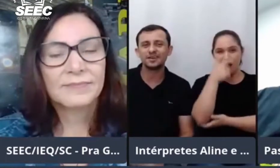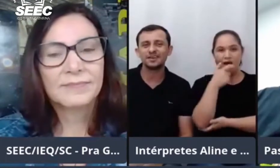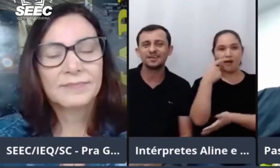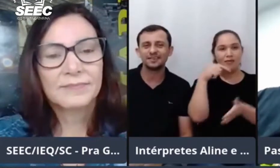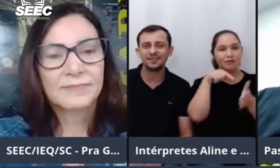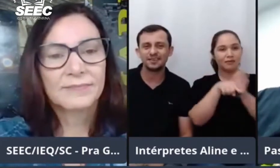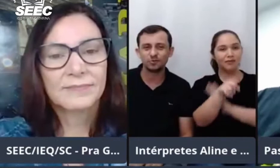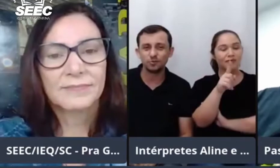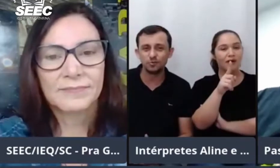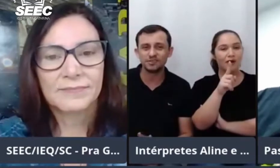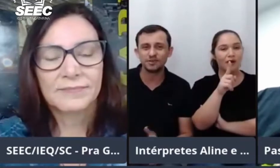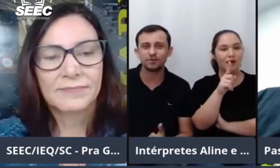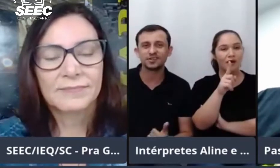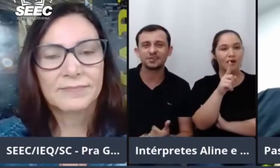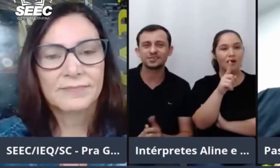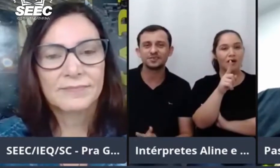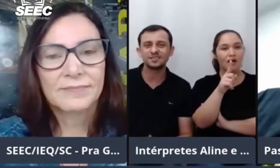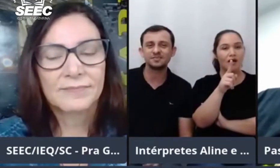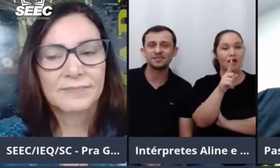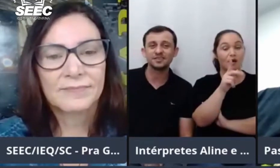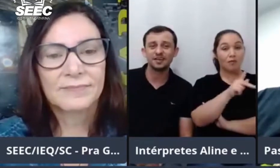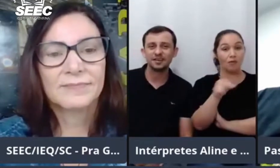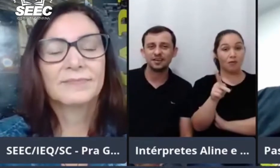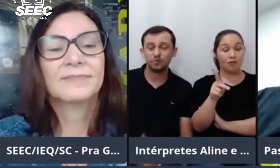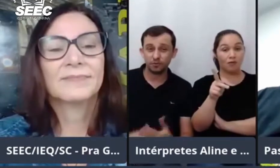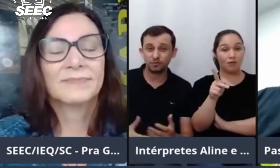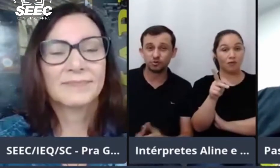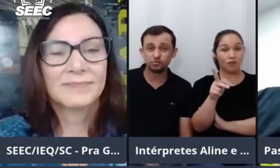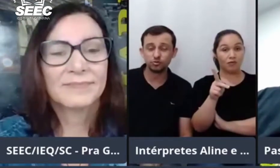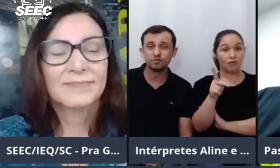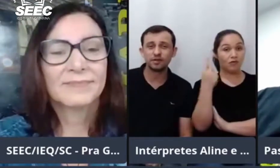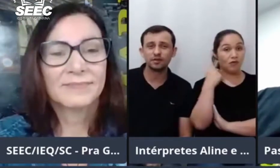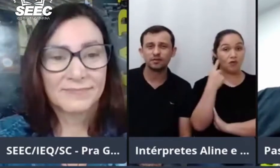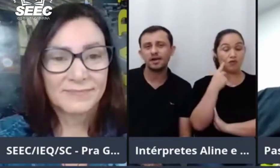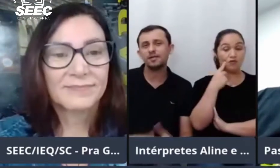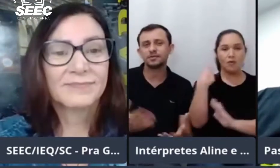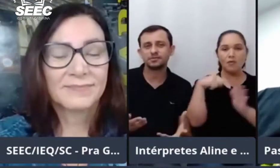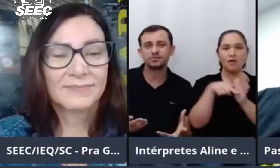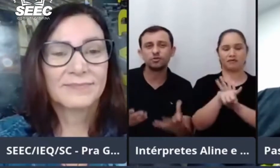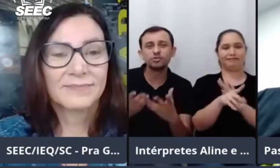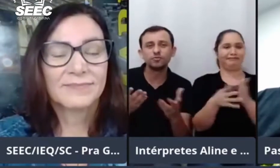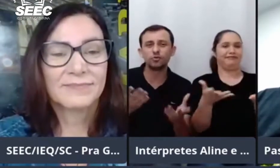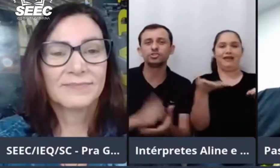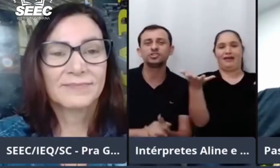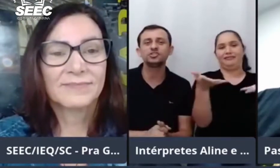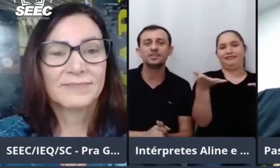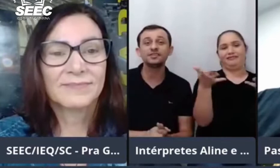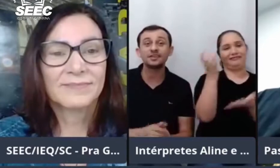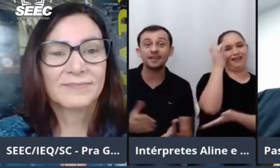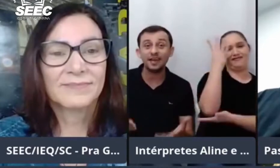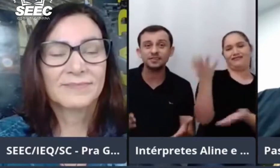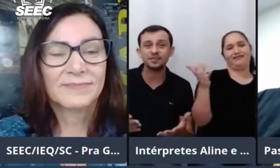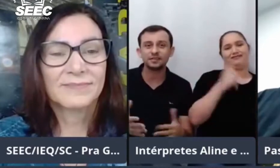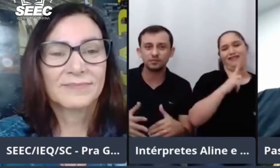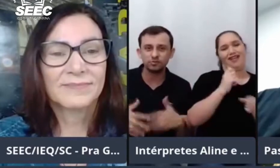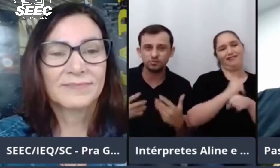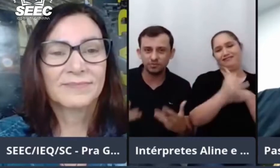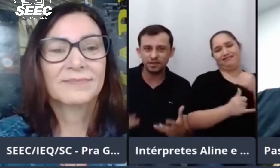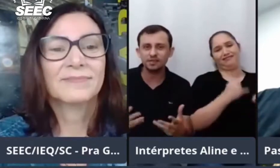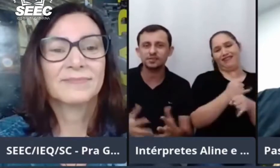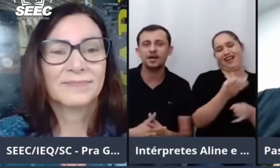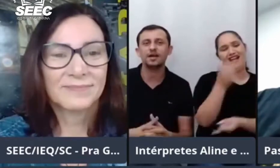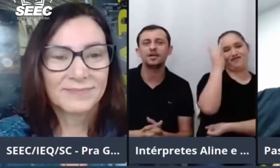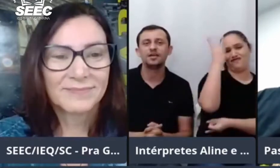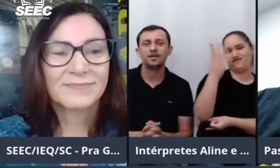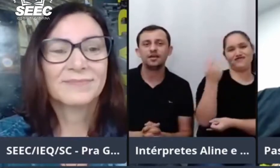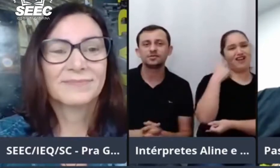meu no curso da pós-graduação que a gente fez, o professor surdo, né? Mas hoje a gente tem internet, né? Então o surdo